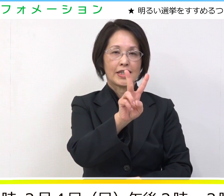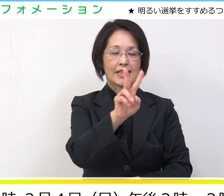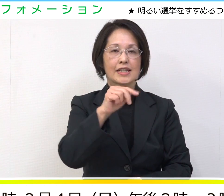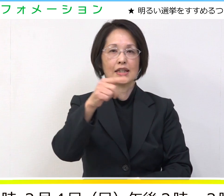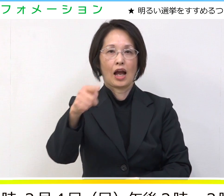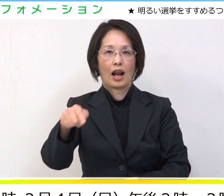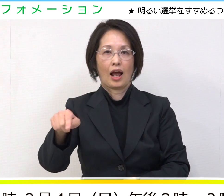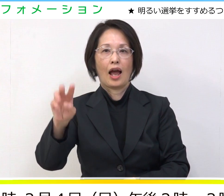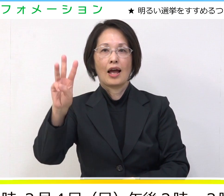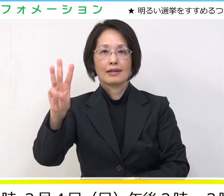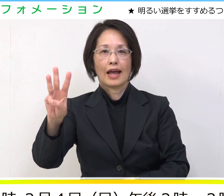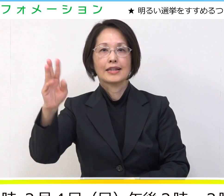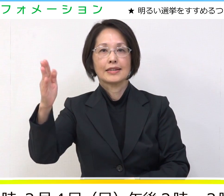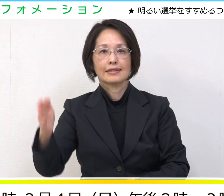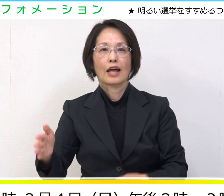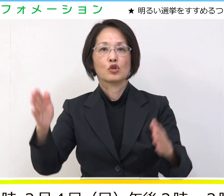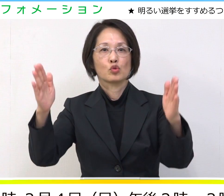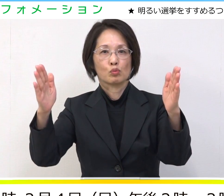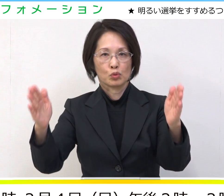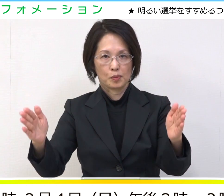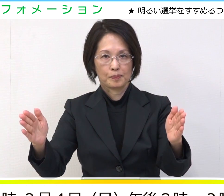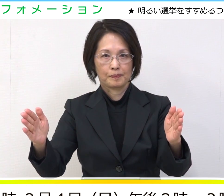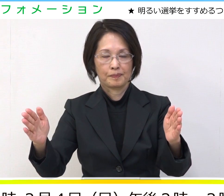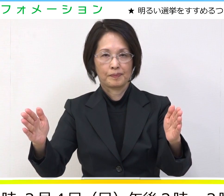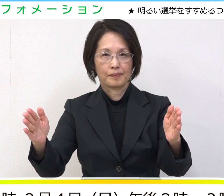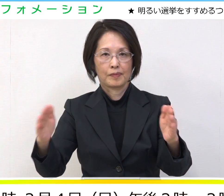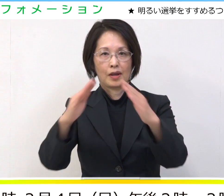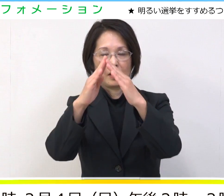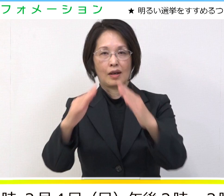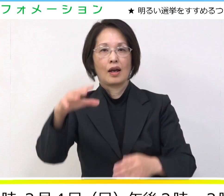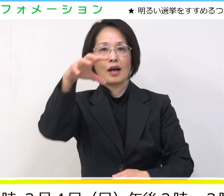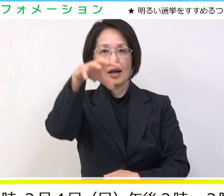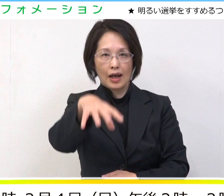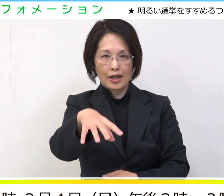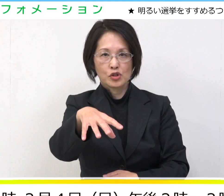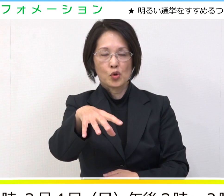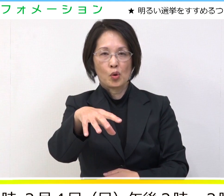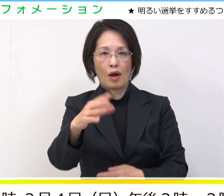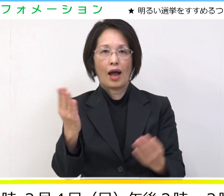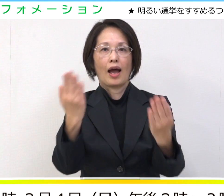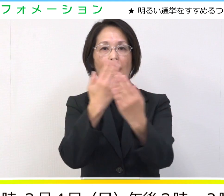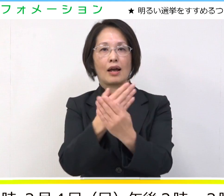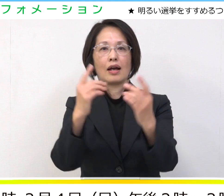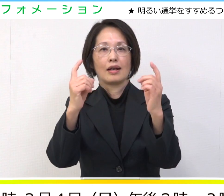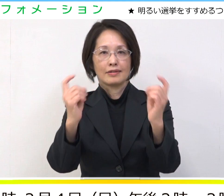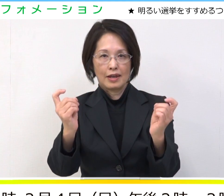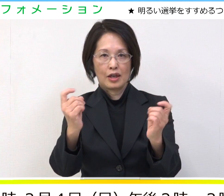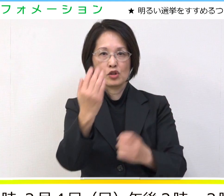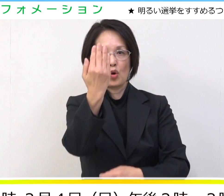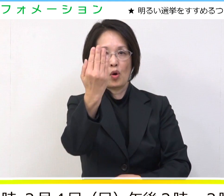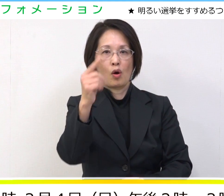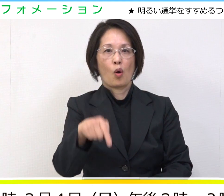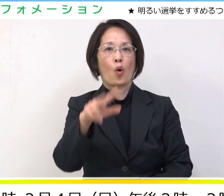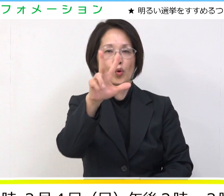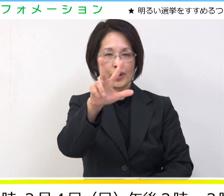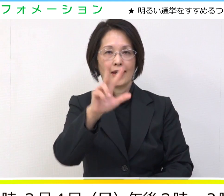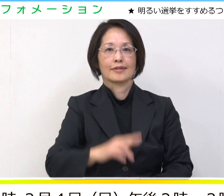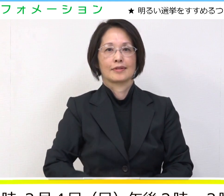午後3時30分会場は成城ホールです